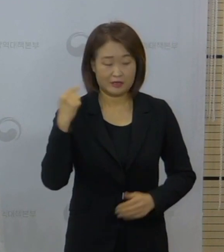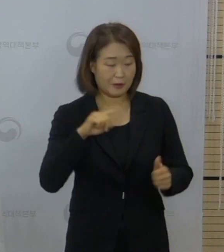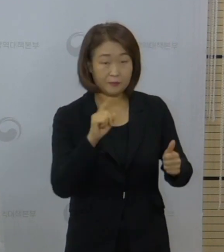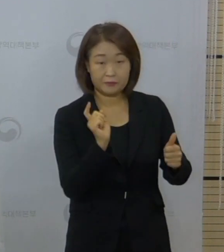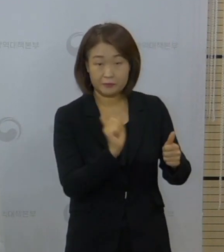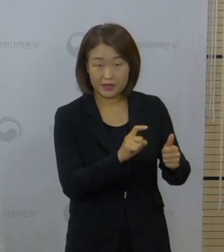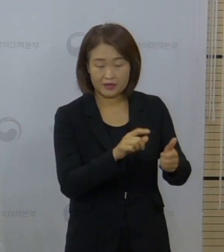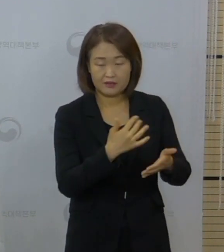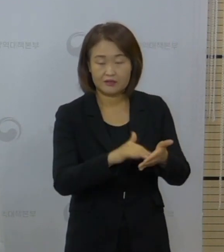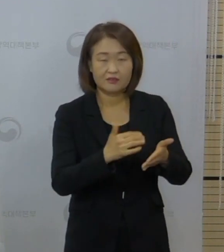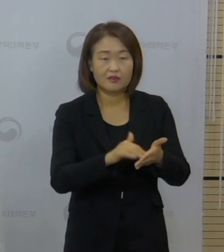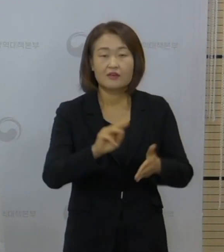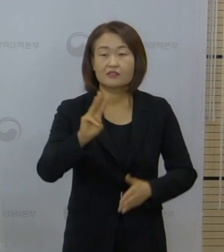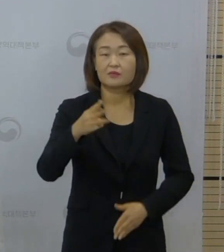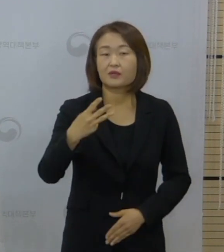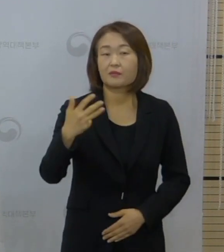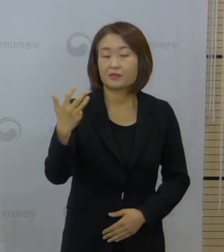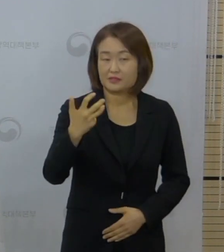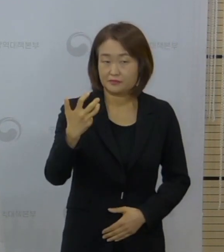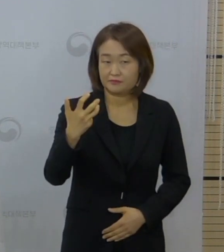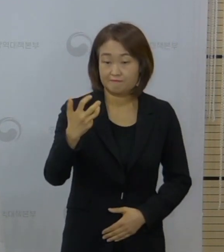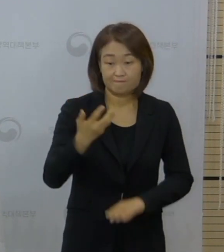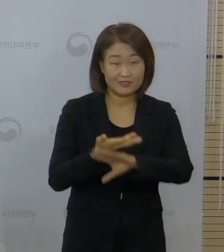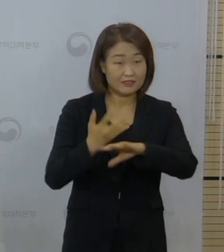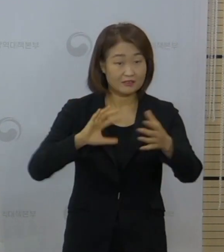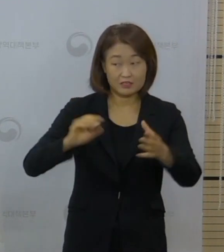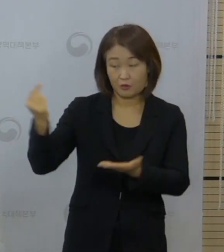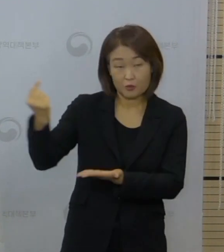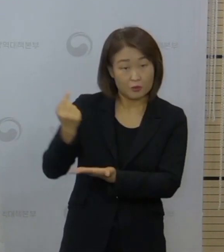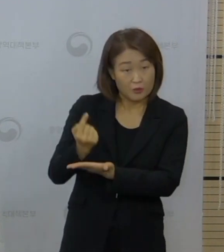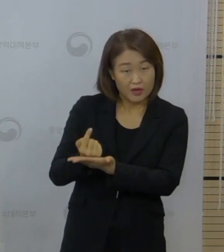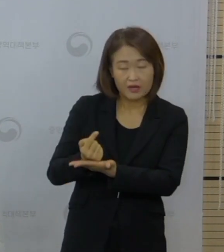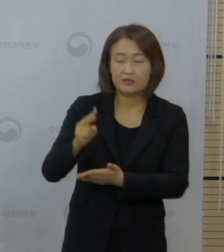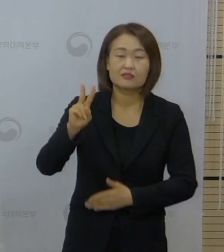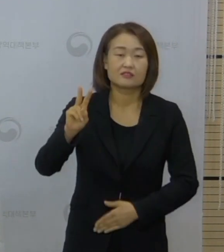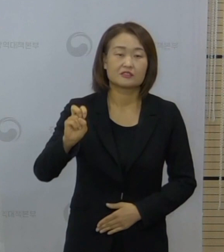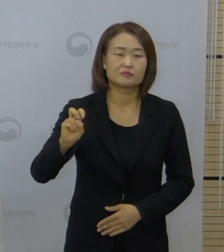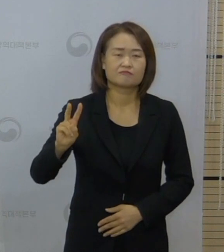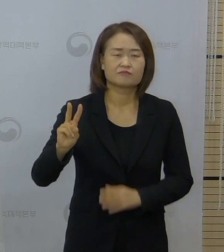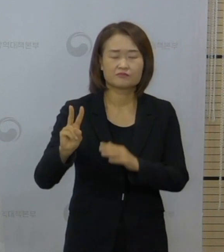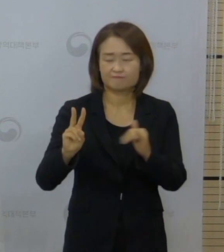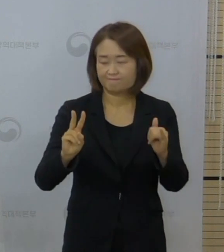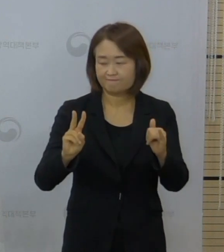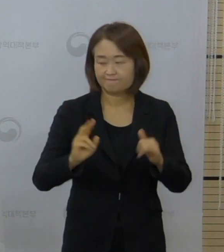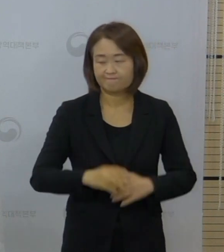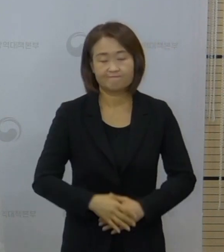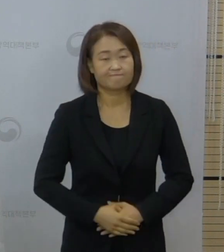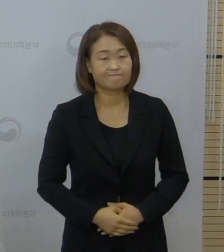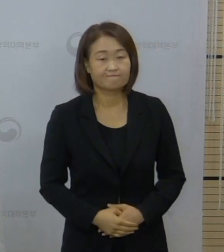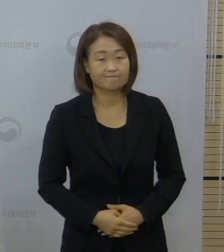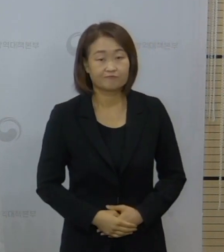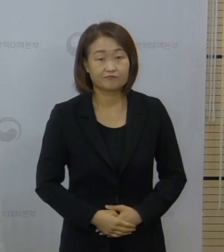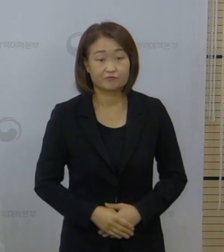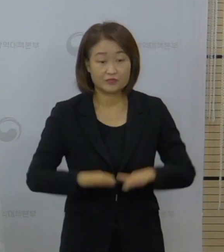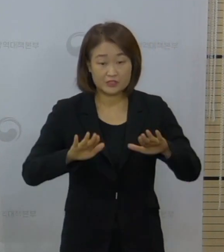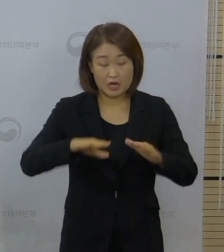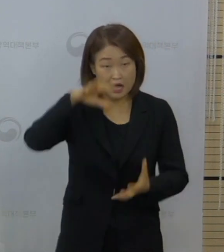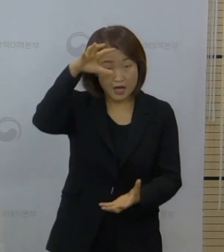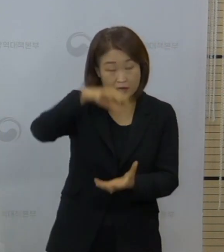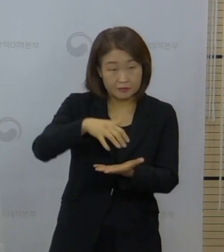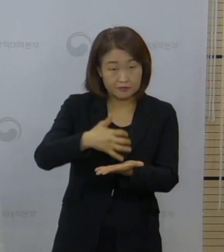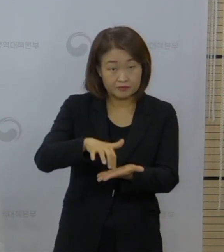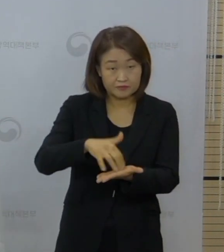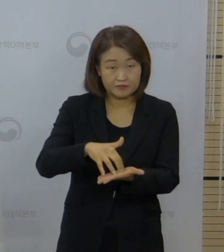발생 환자는 380명이고 해외 유입 환자는 21명입니다. 현재까지 총 누적